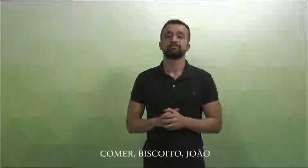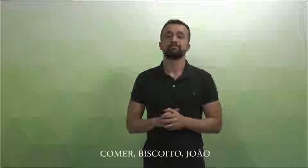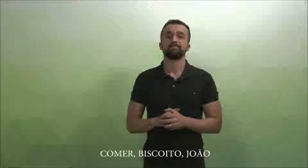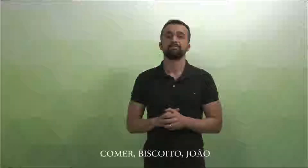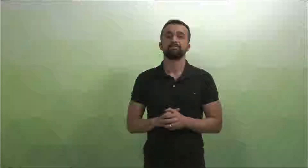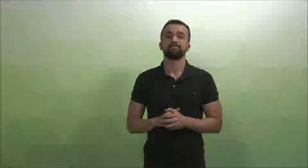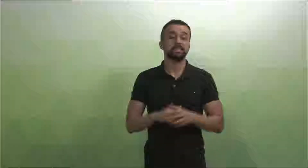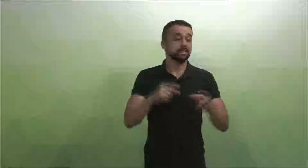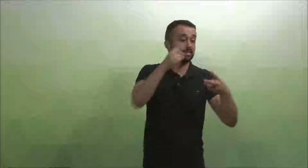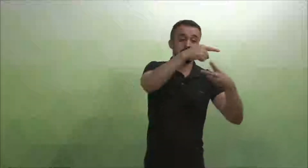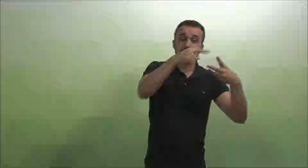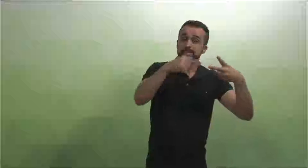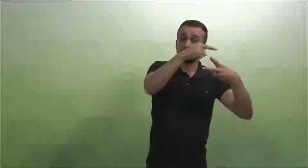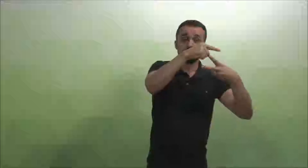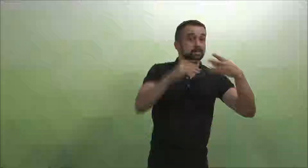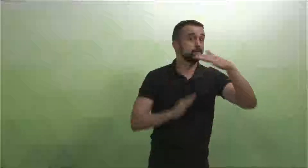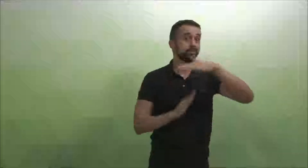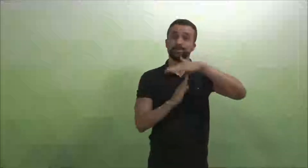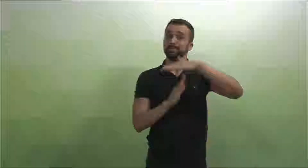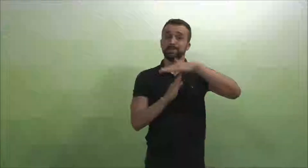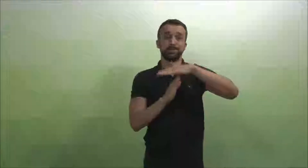Biscoito, João comer.